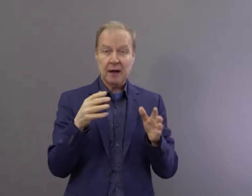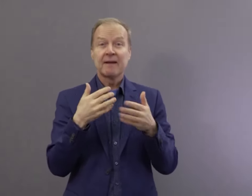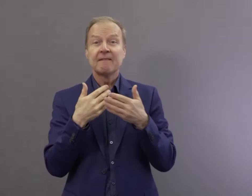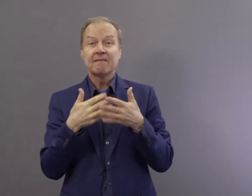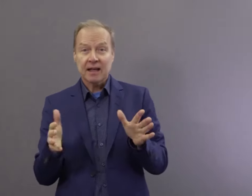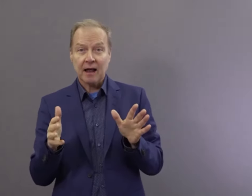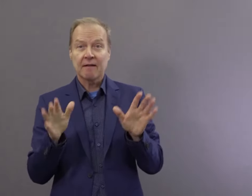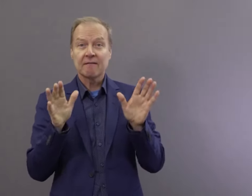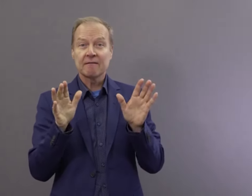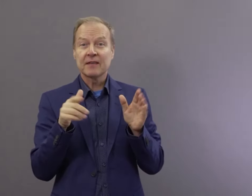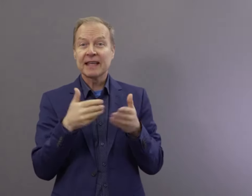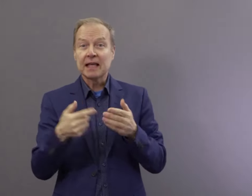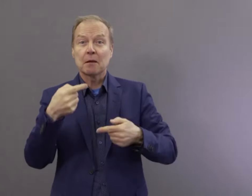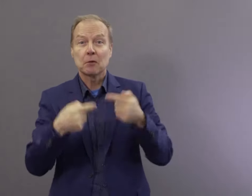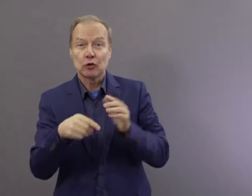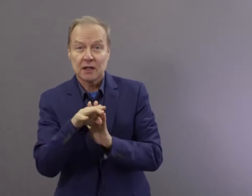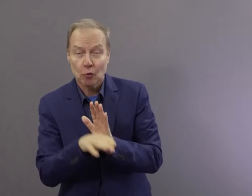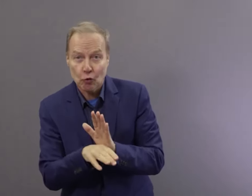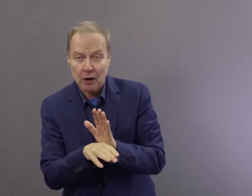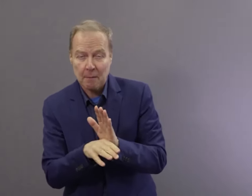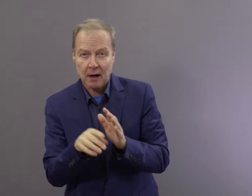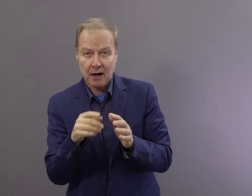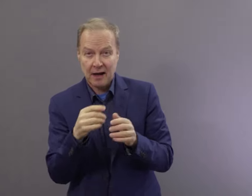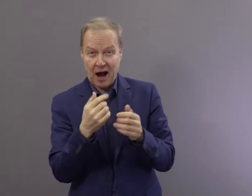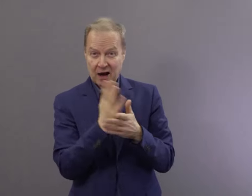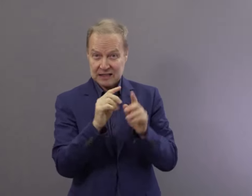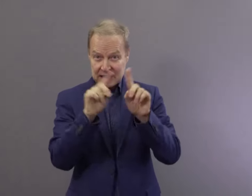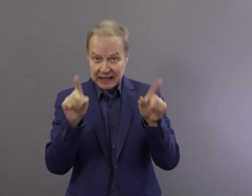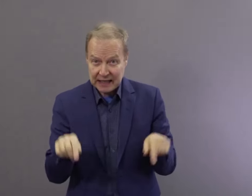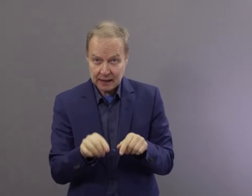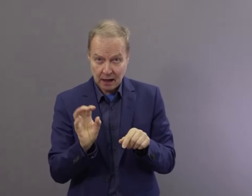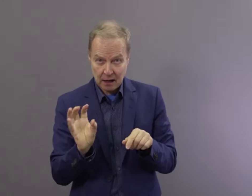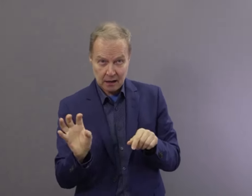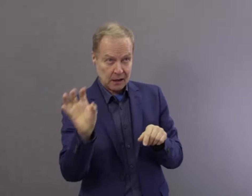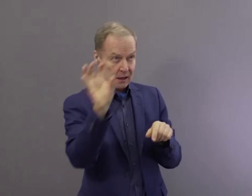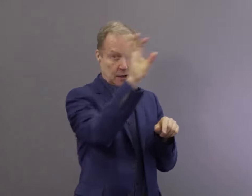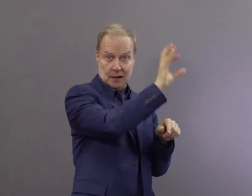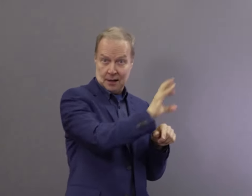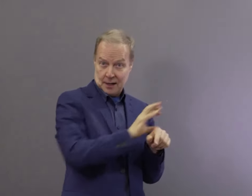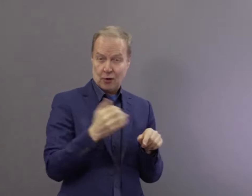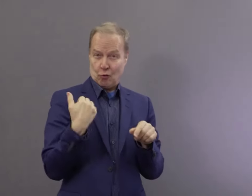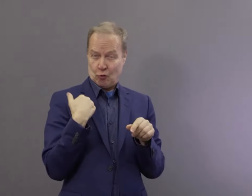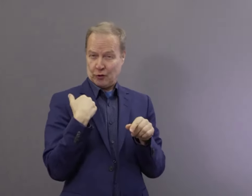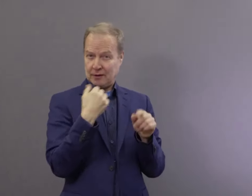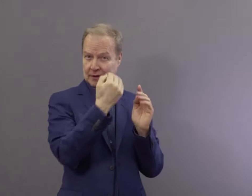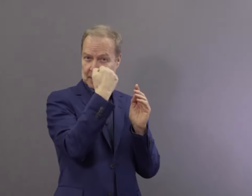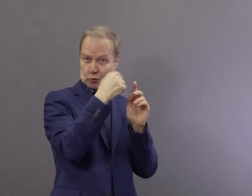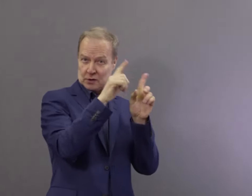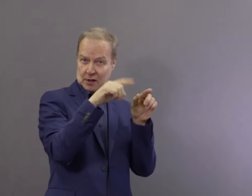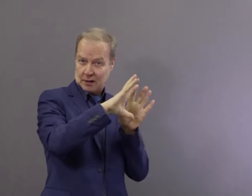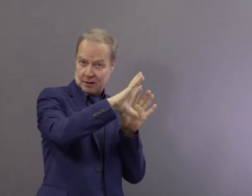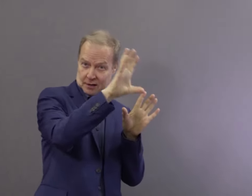sitä viittomakielen opetusta. Eli tämä on sitä isoa kuvaa. Tässä on niin kuin hirveän monta isoa palaa. Vielä kielipoliittinen